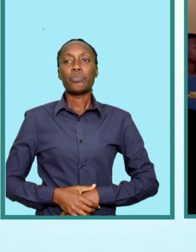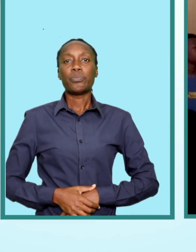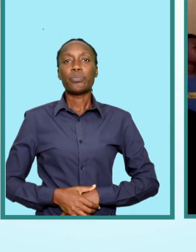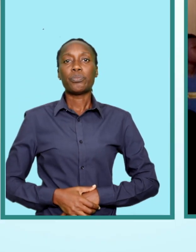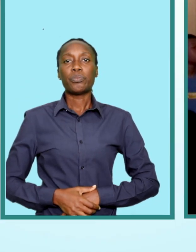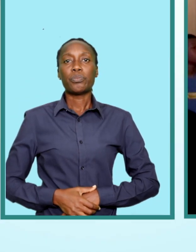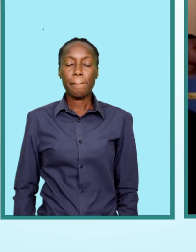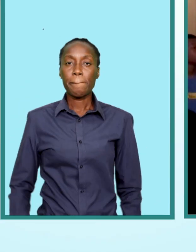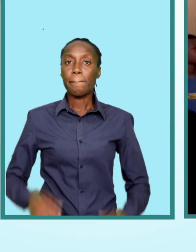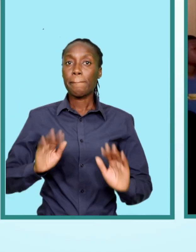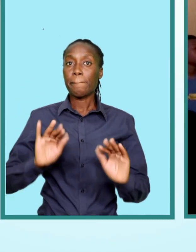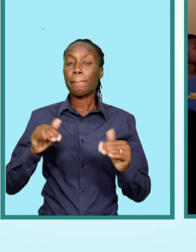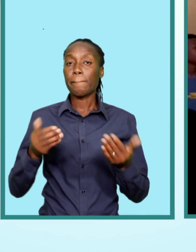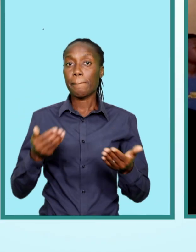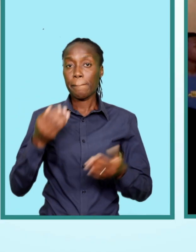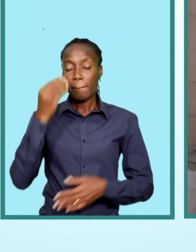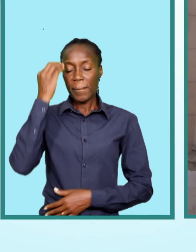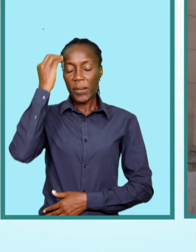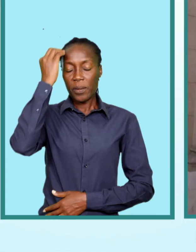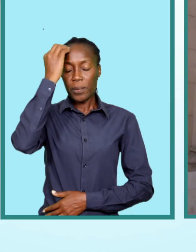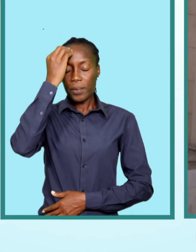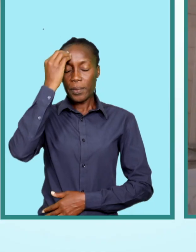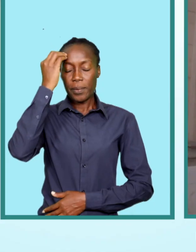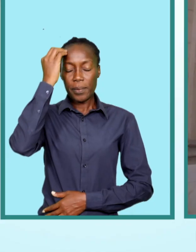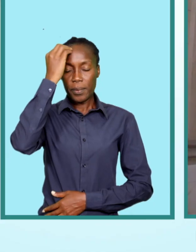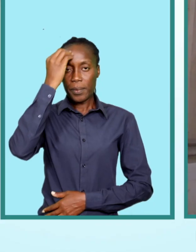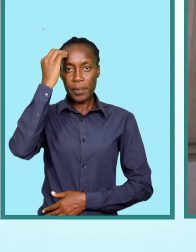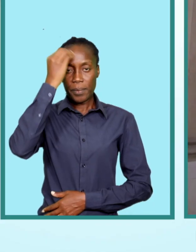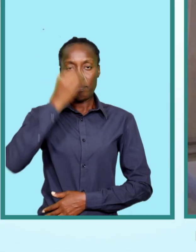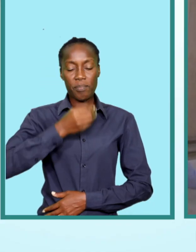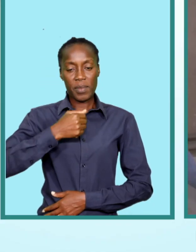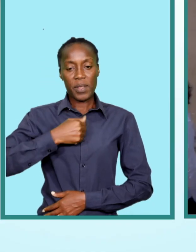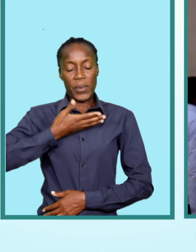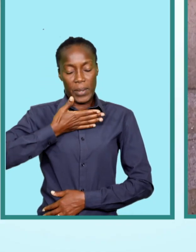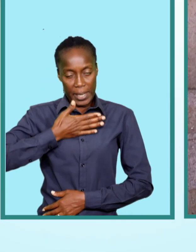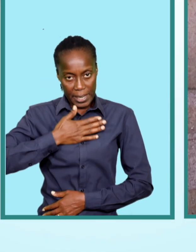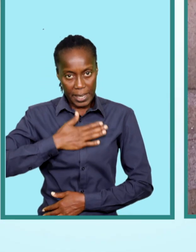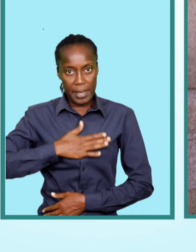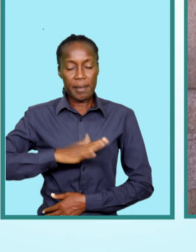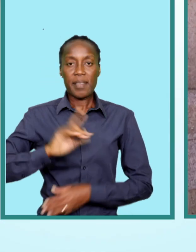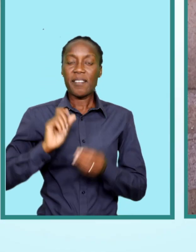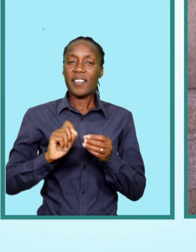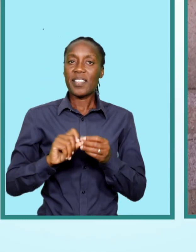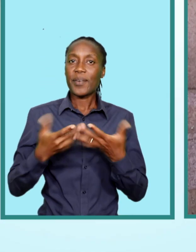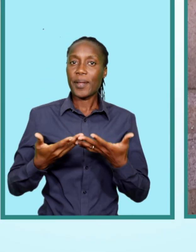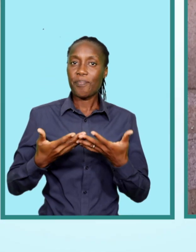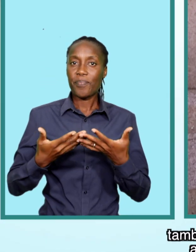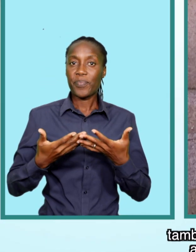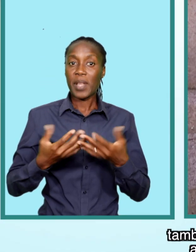ambições, provando que o diagnóstico não é uma sentença, mas apenas parte da sua história. Eu tenho sonhos,